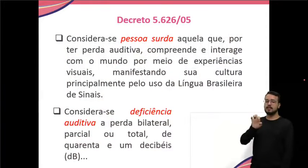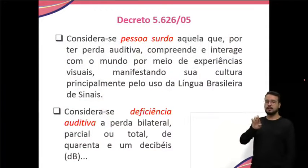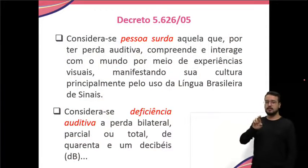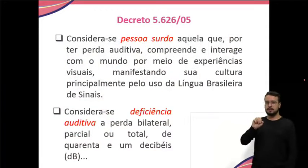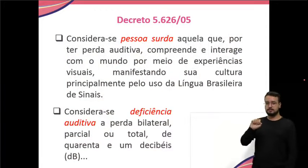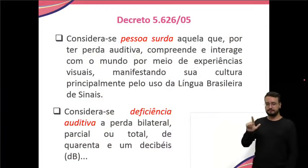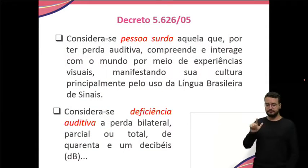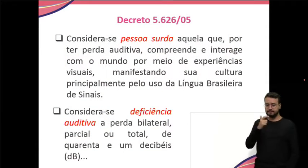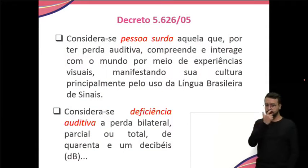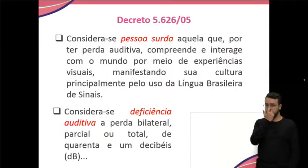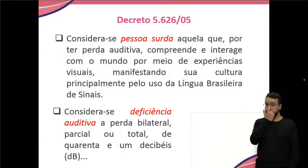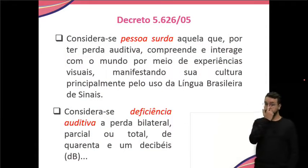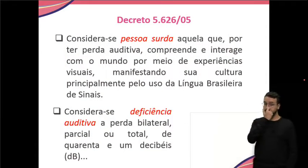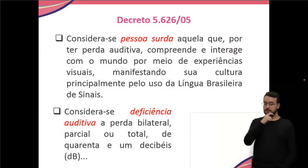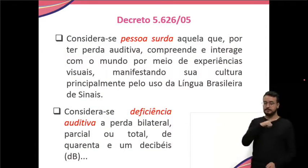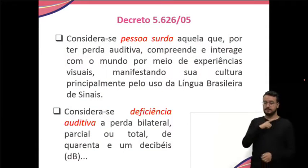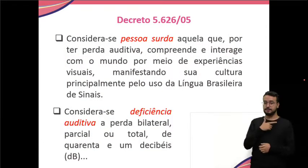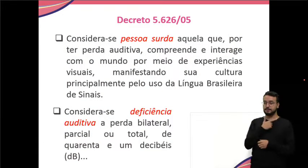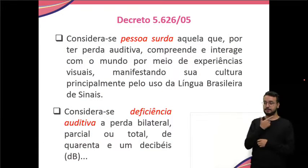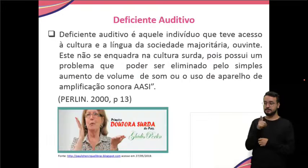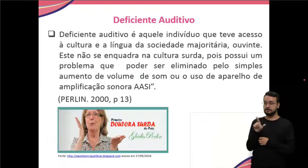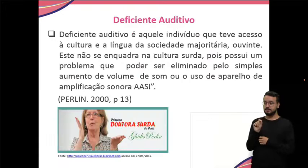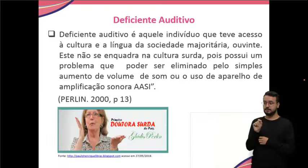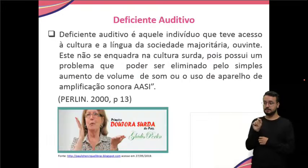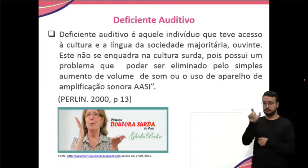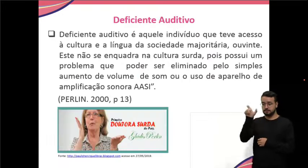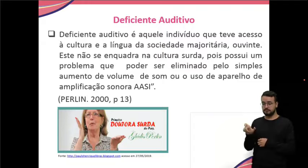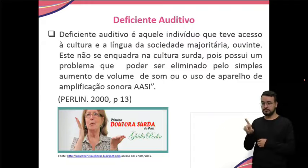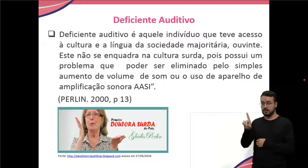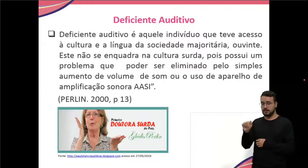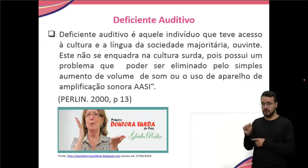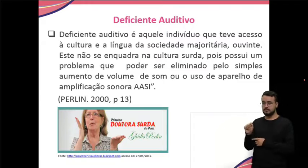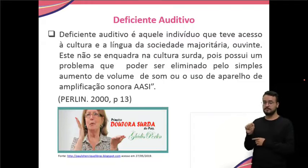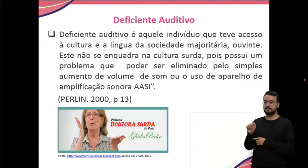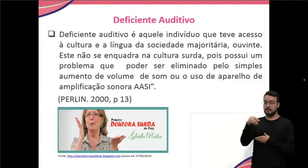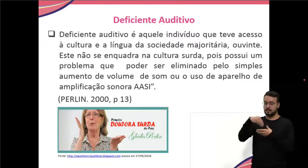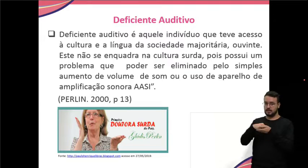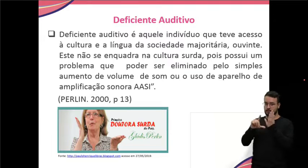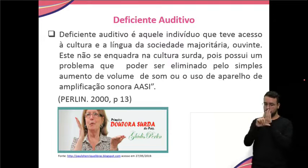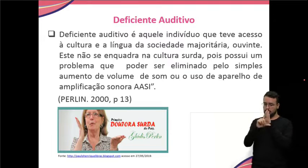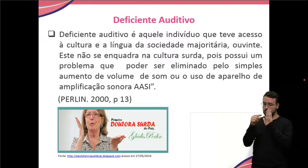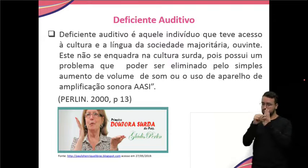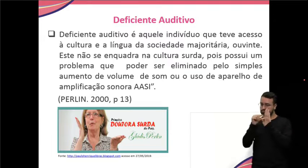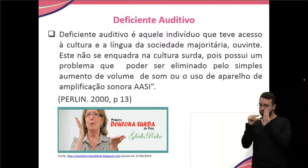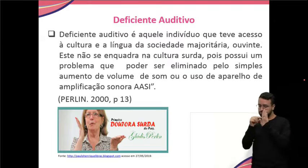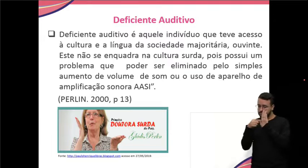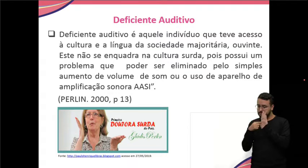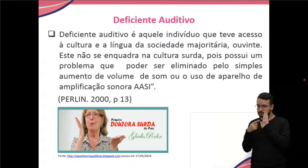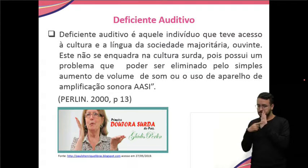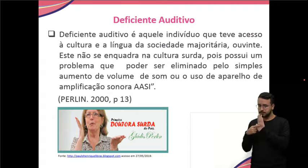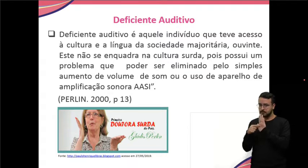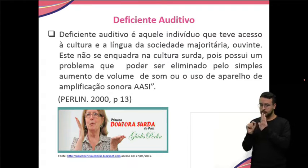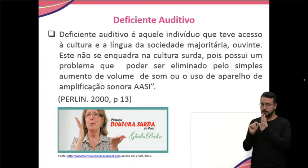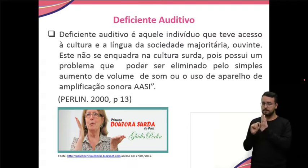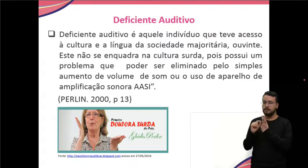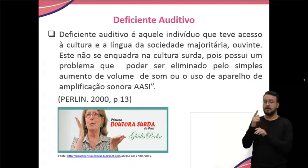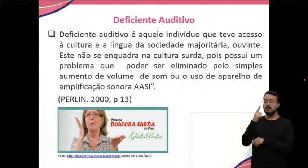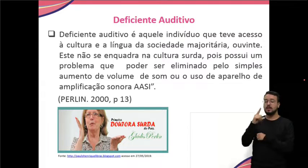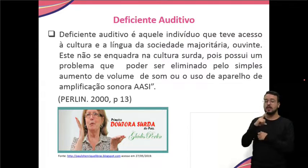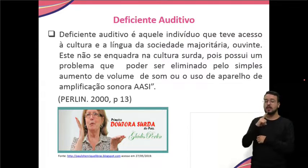outra definição de deficiente auditivo. Segundo a Gladys Perlin, é uma doutora